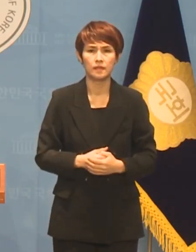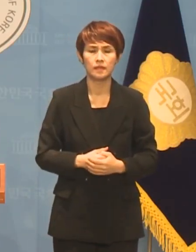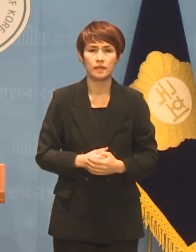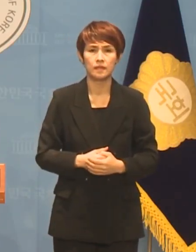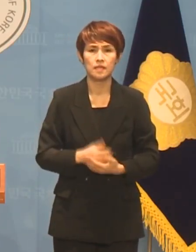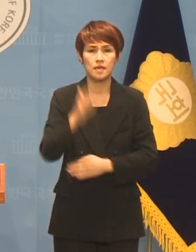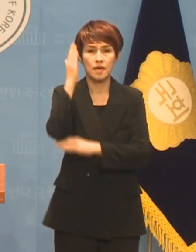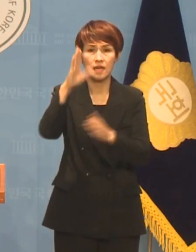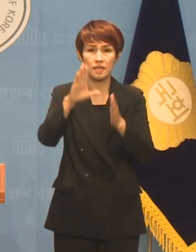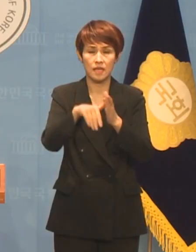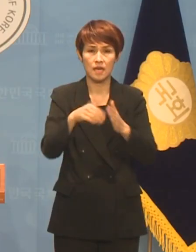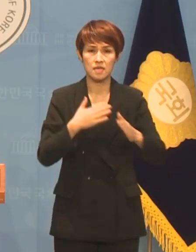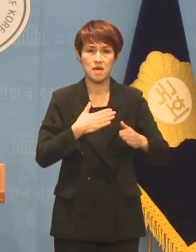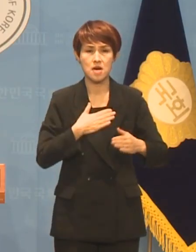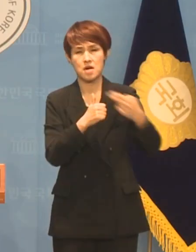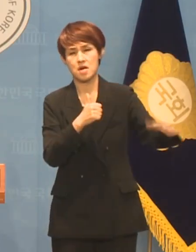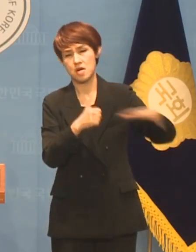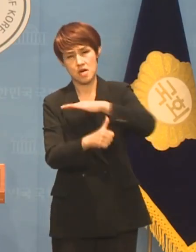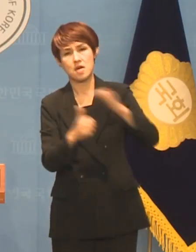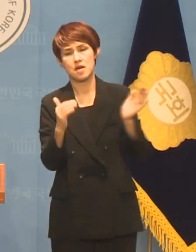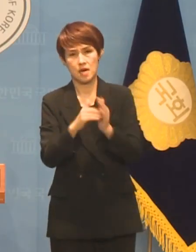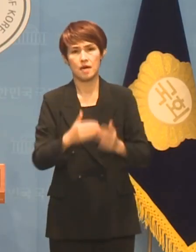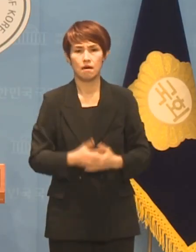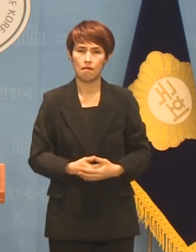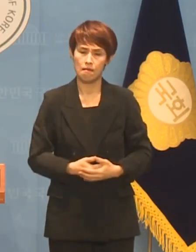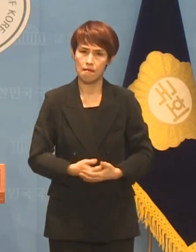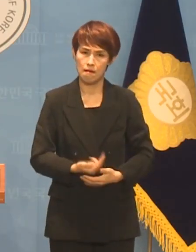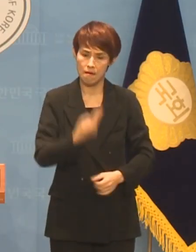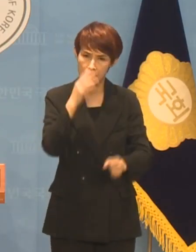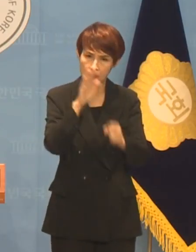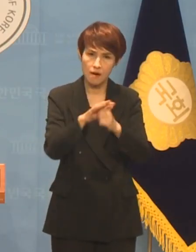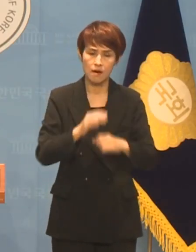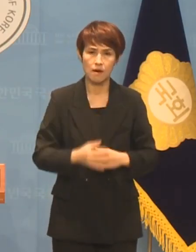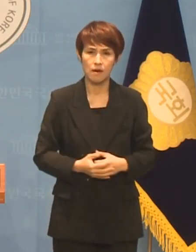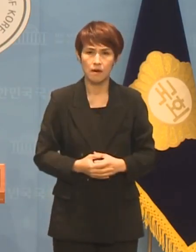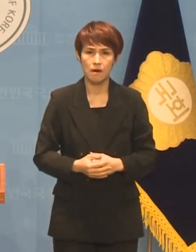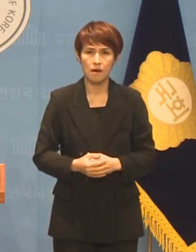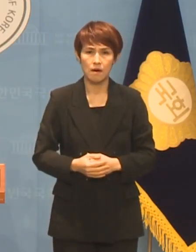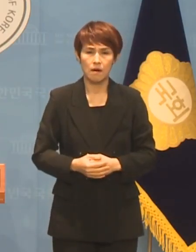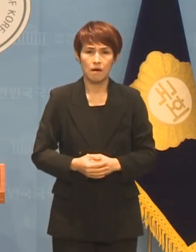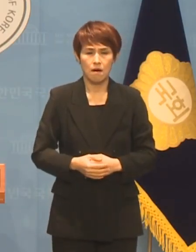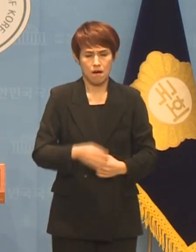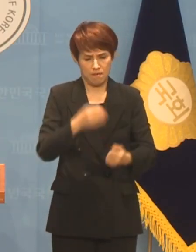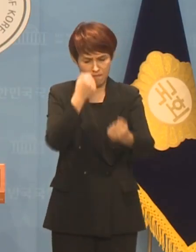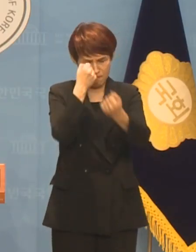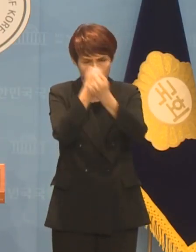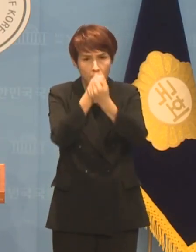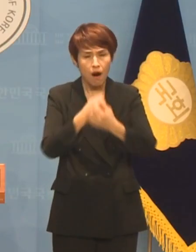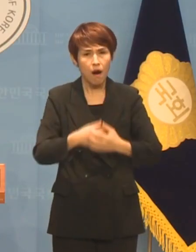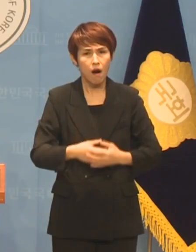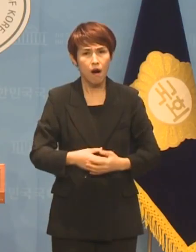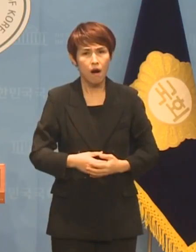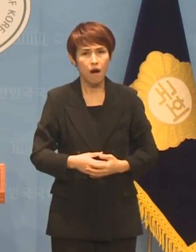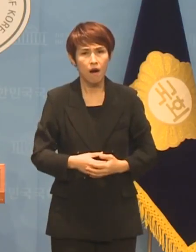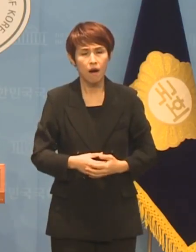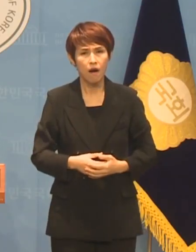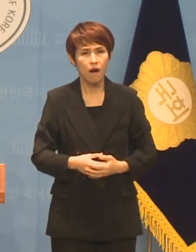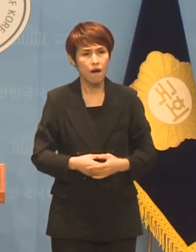참으로 가소로운 일이 아닐 수 없습니다. 어쩌면 이렇게 뻔뻔할 수 있을까 하는 분노를